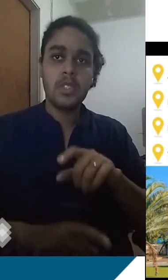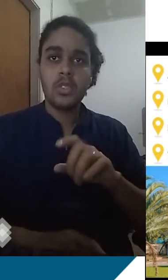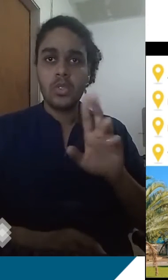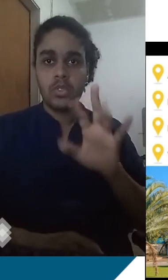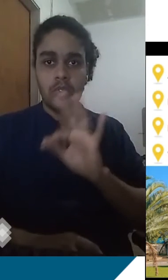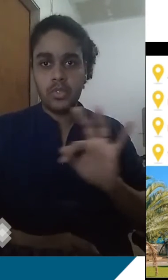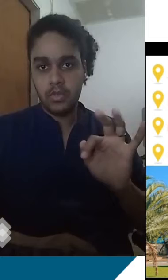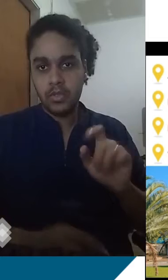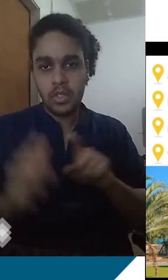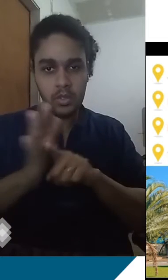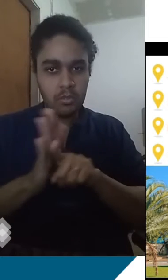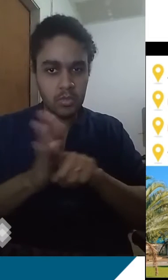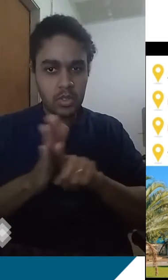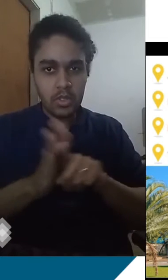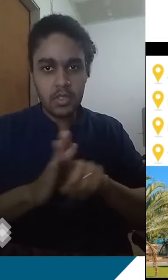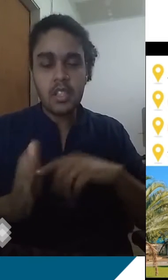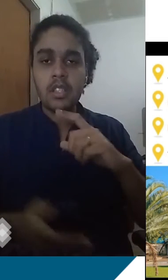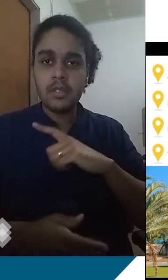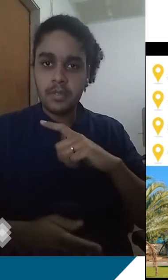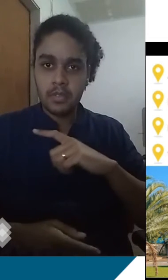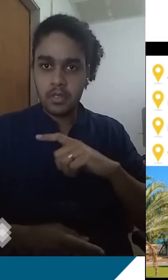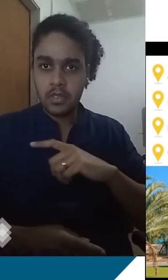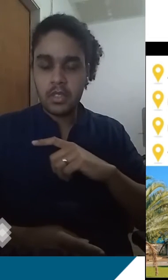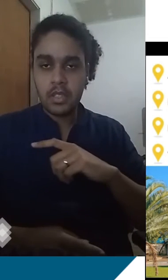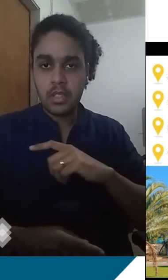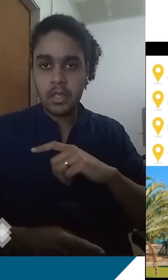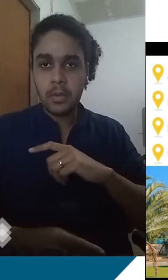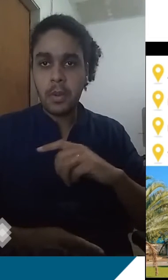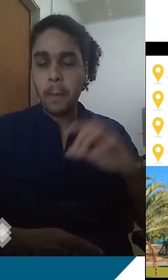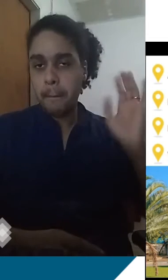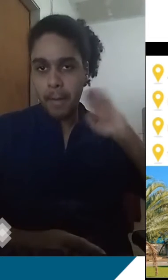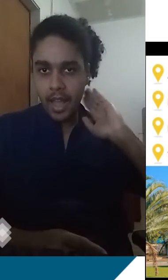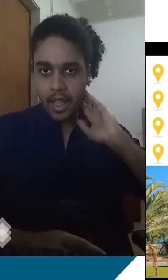uma sede da UF de pesquisa no Pará, ou